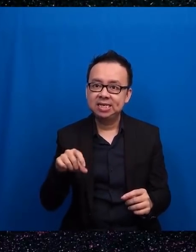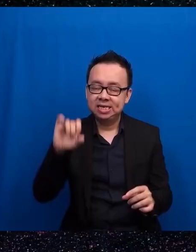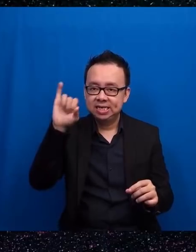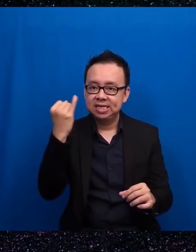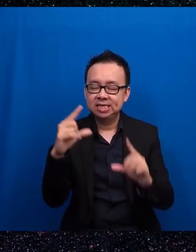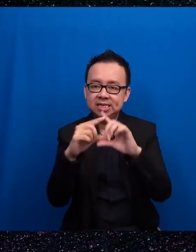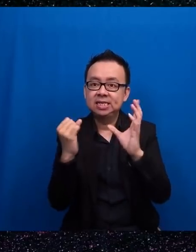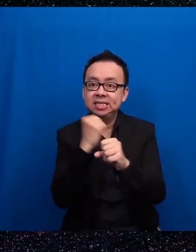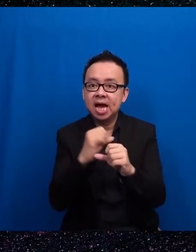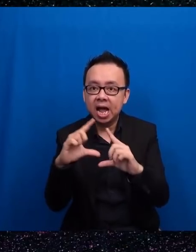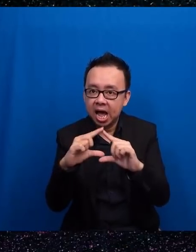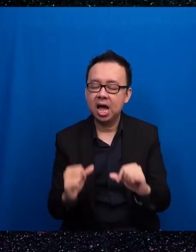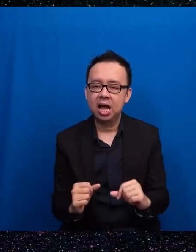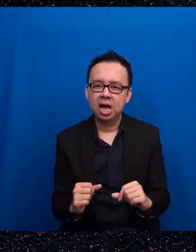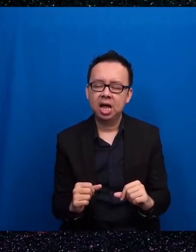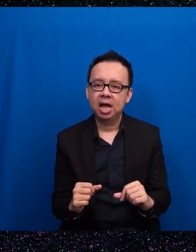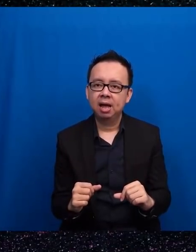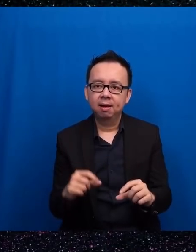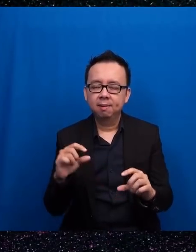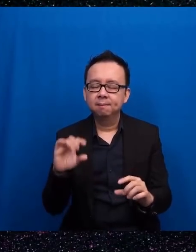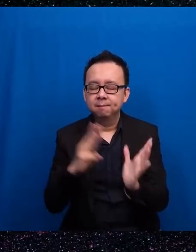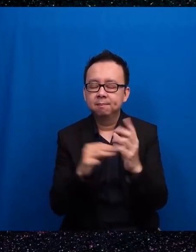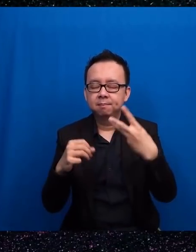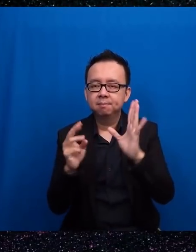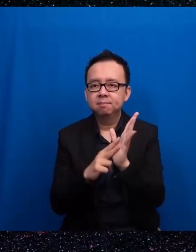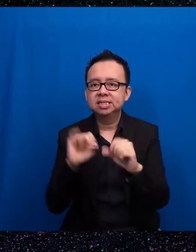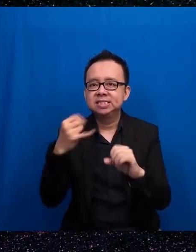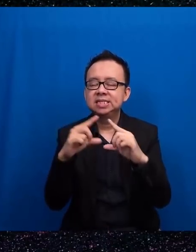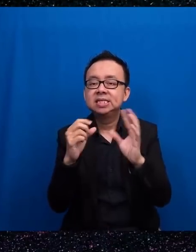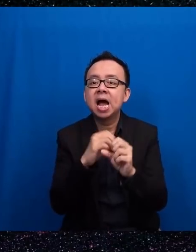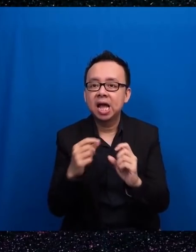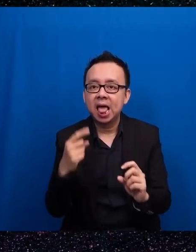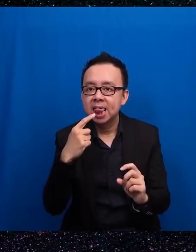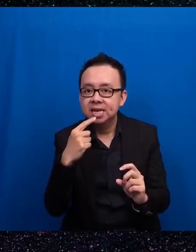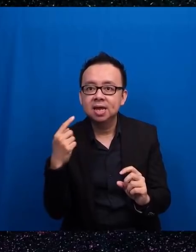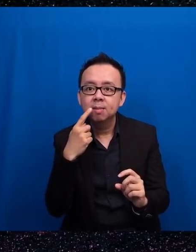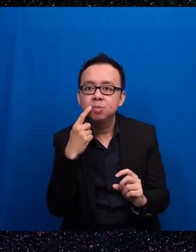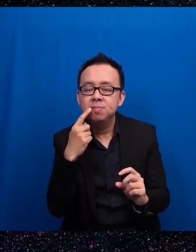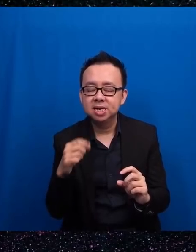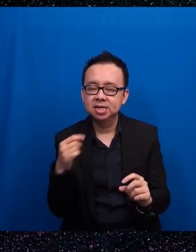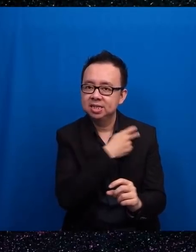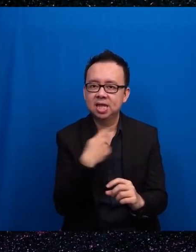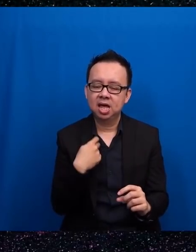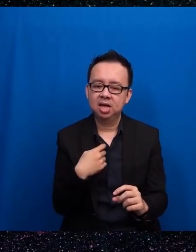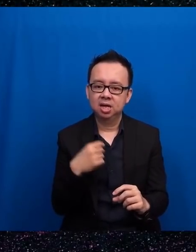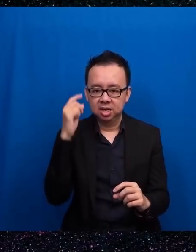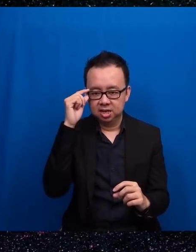Kalau kita berhasil pada hari Sabat menjaga lidah bibir kita, nanti Senin sampai Sabtunya kita juga alright gitu